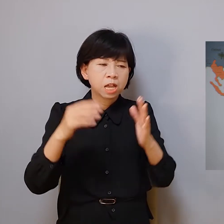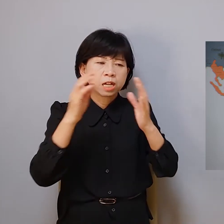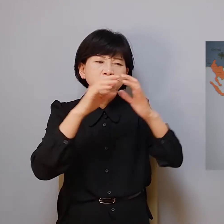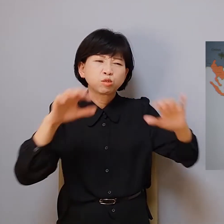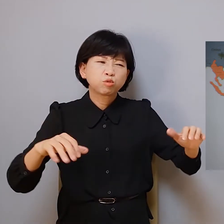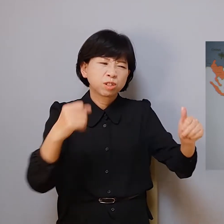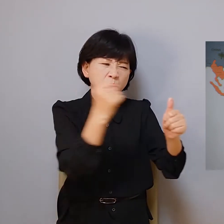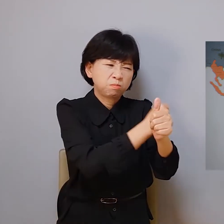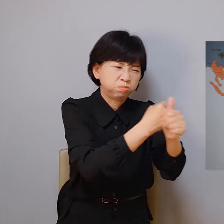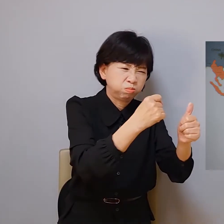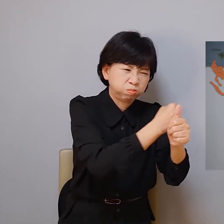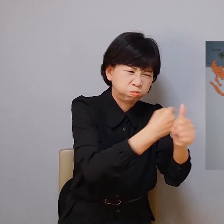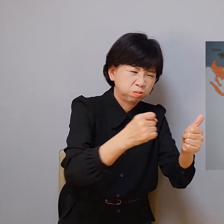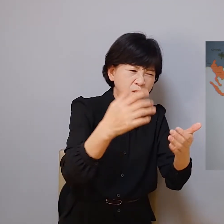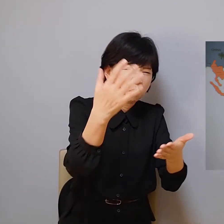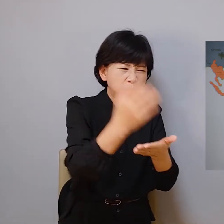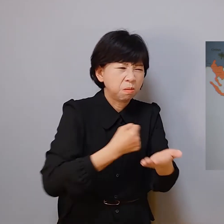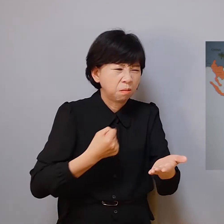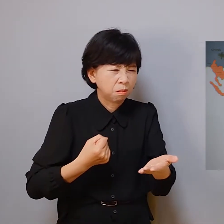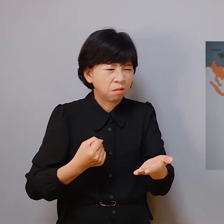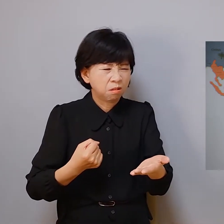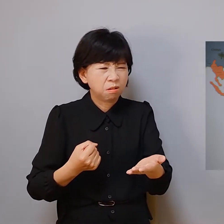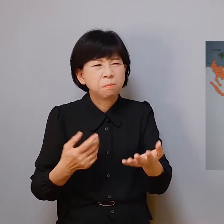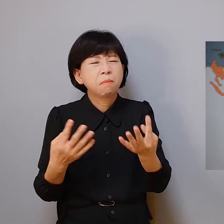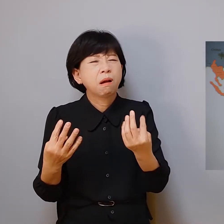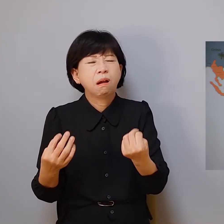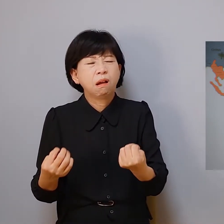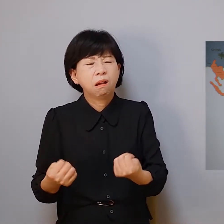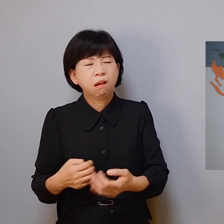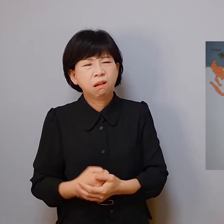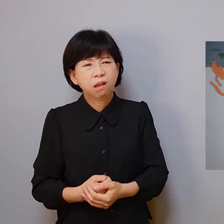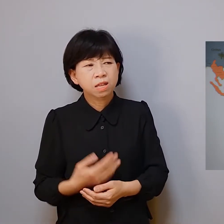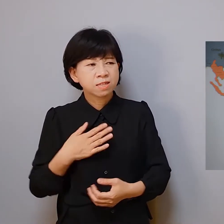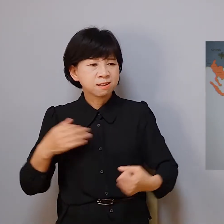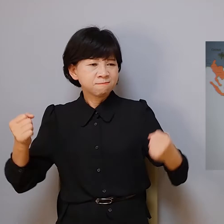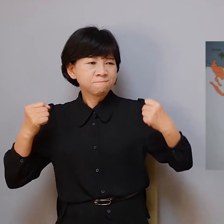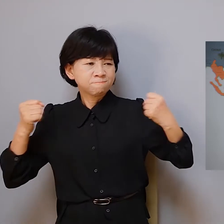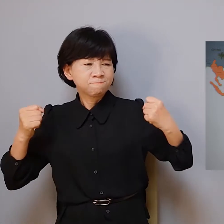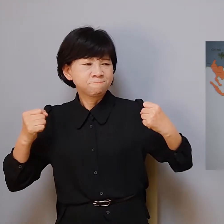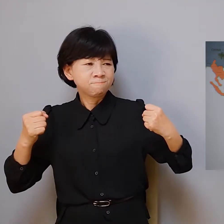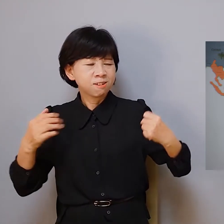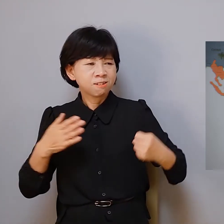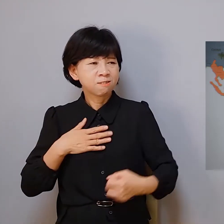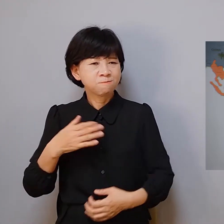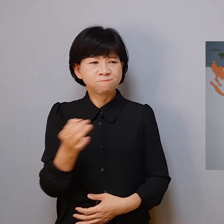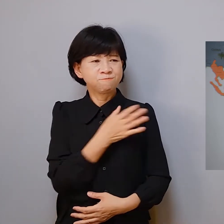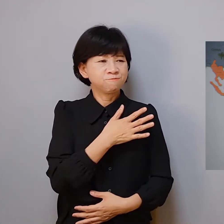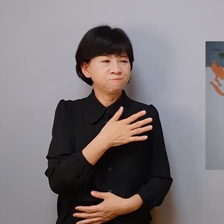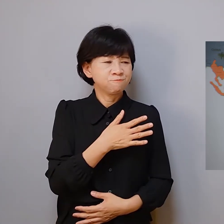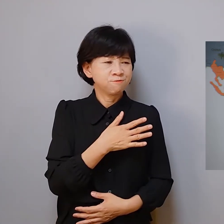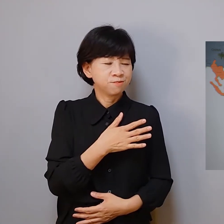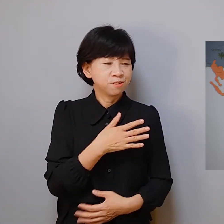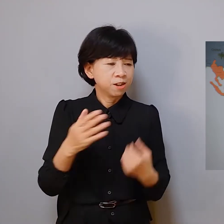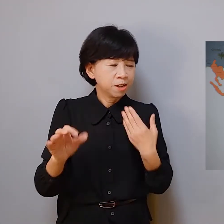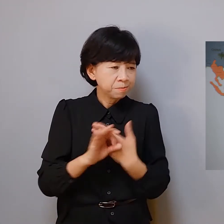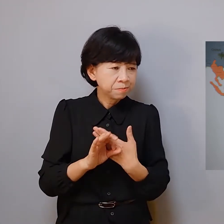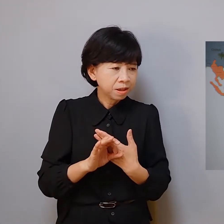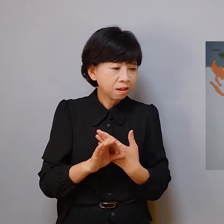폭력을 행사하는 게 일상이 되어 있습니다. 내가 힘있고 돈만 있으면